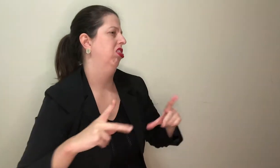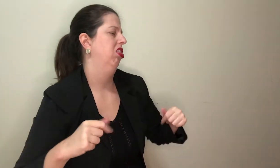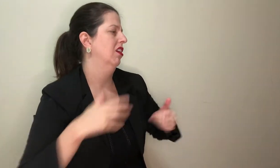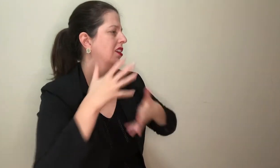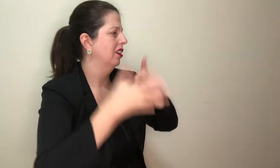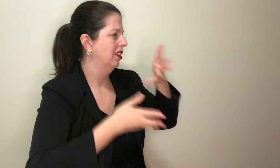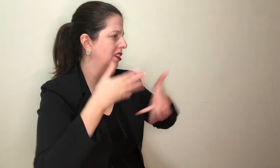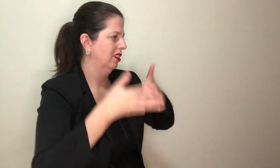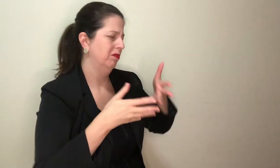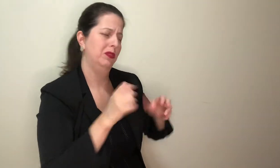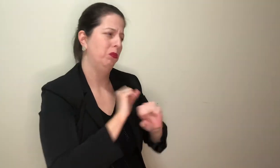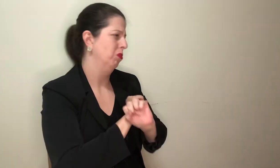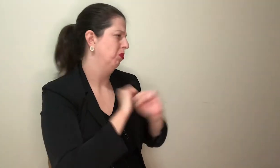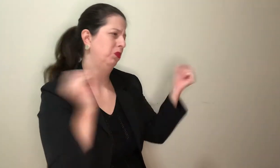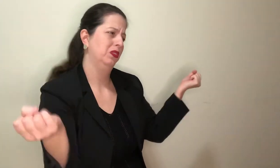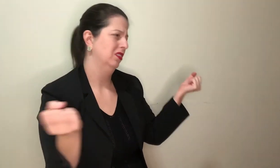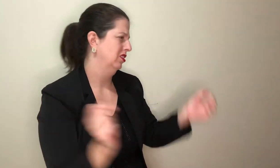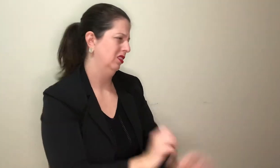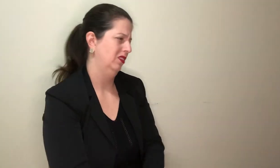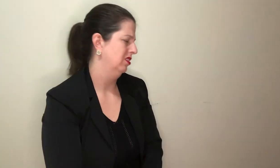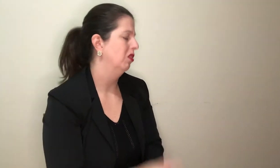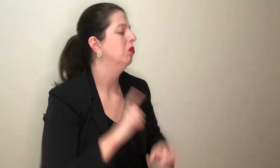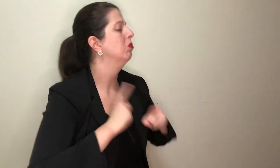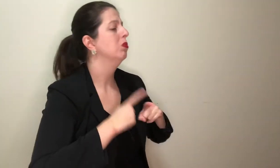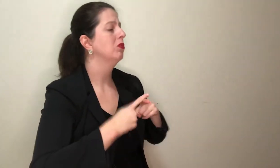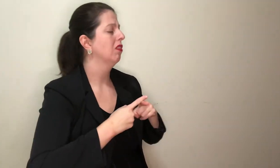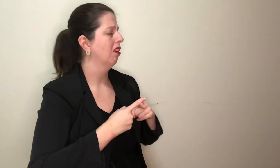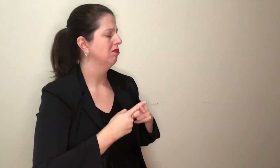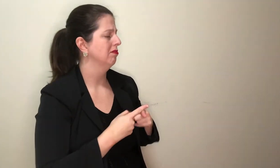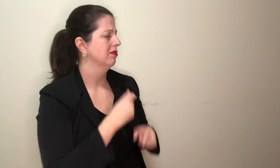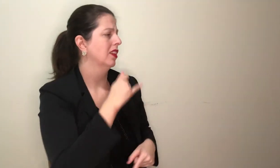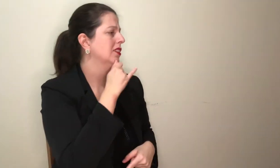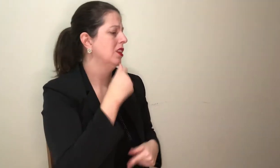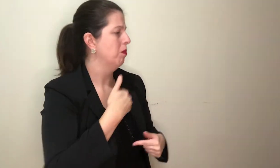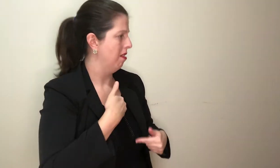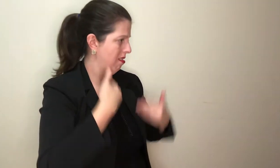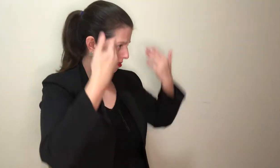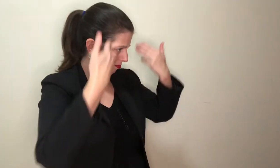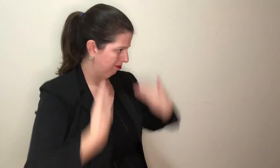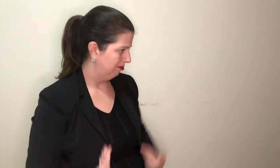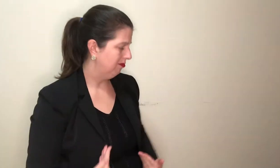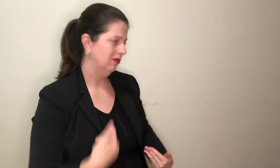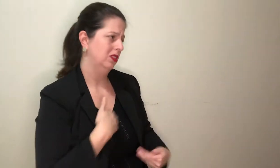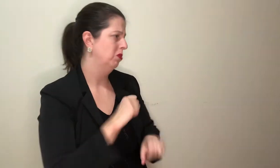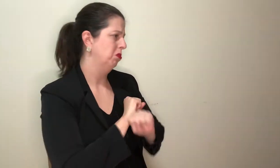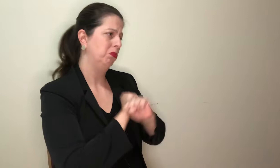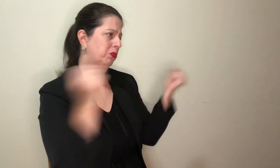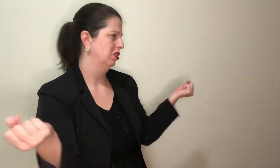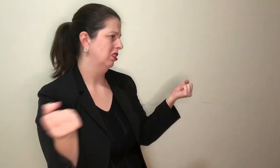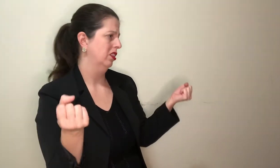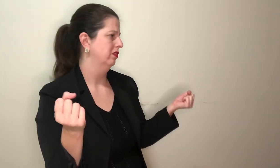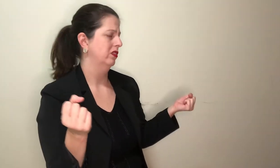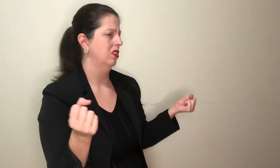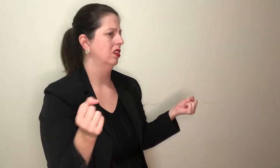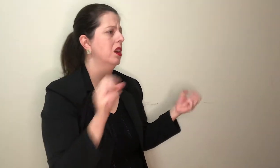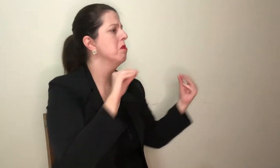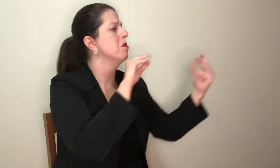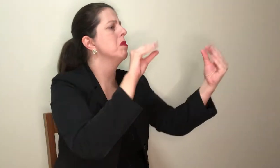sumir? Isso é impossível. Por exemplo, eu sou a prova disso. É impossível. Quando